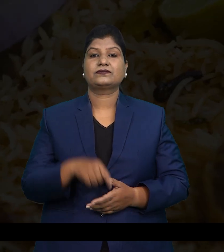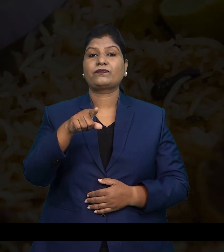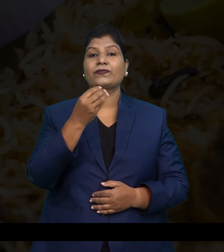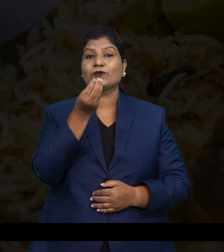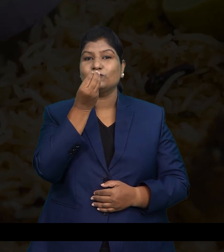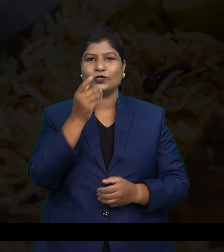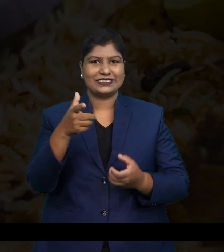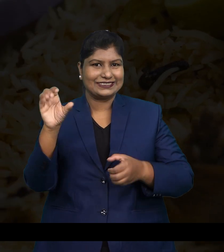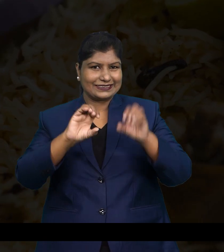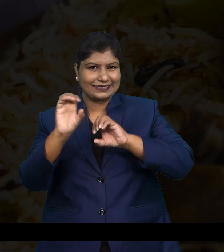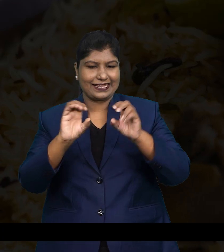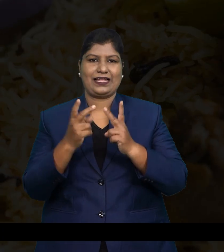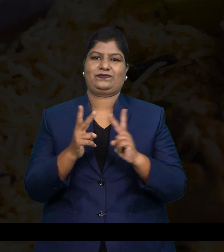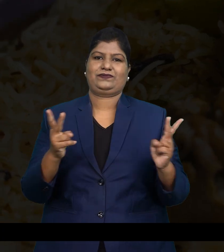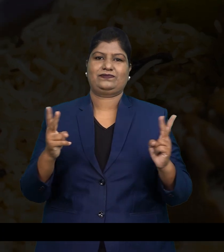अन्न घटक: